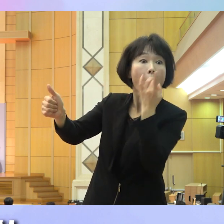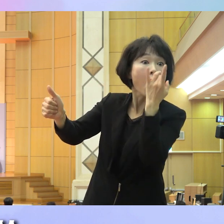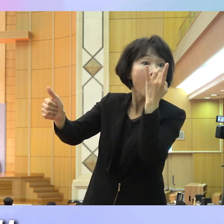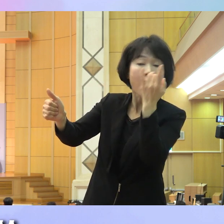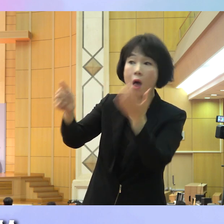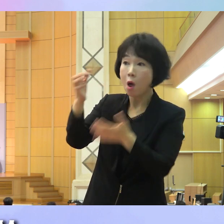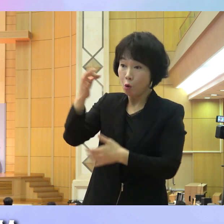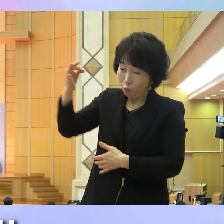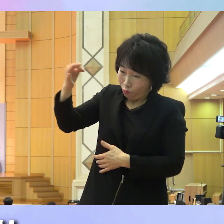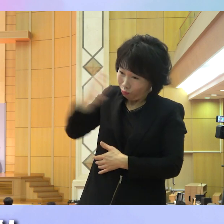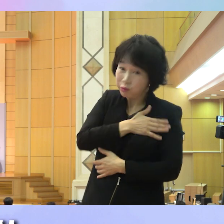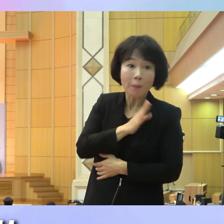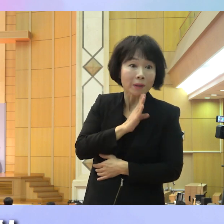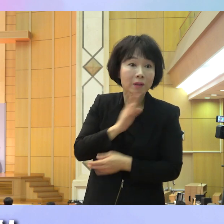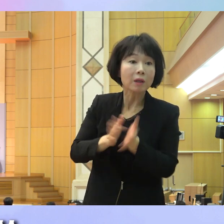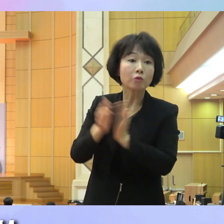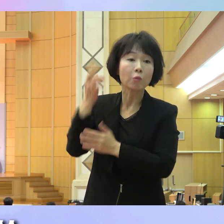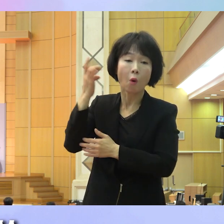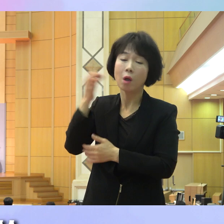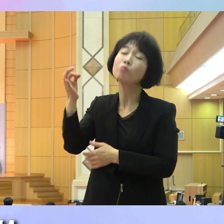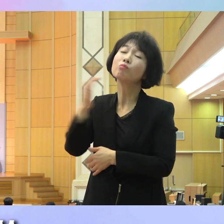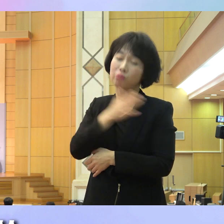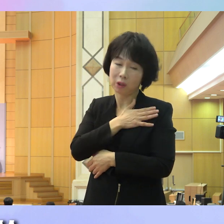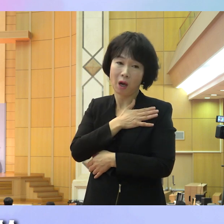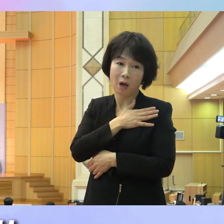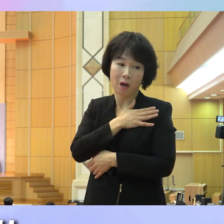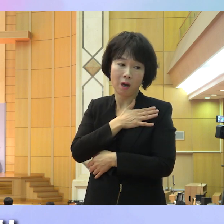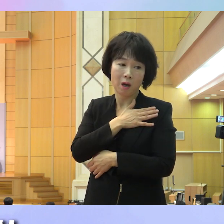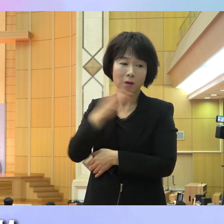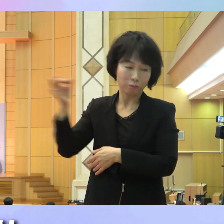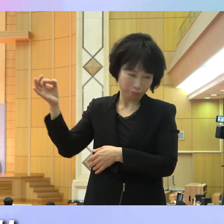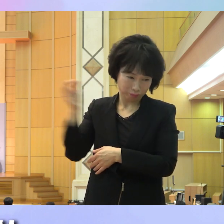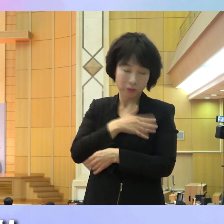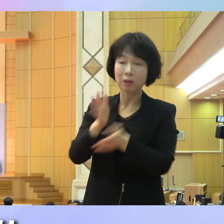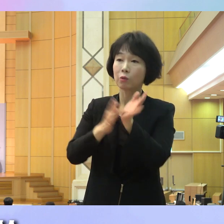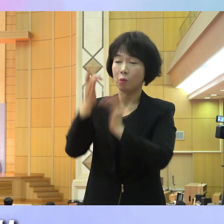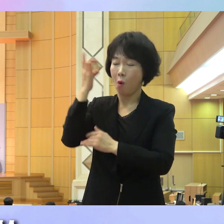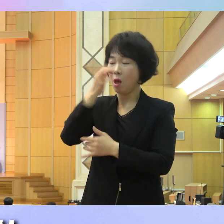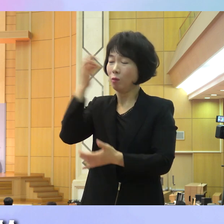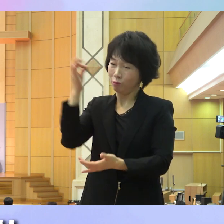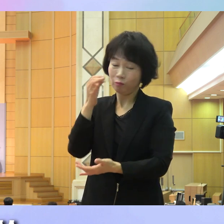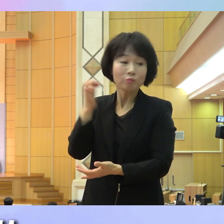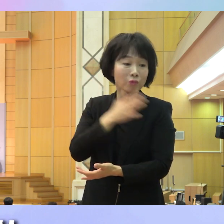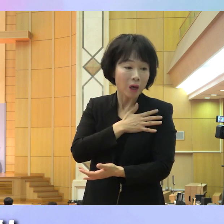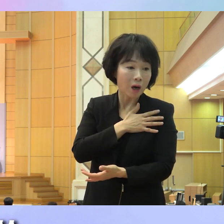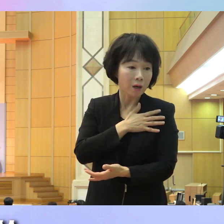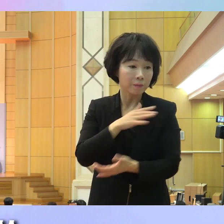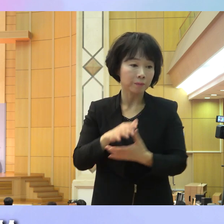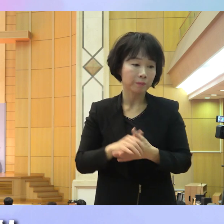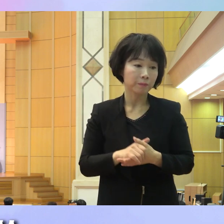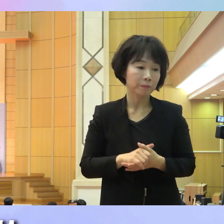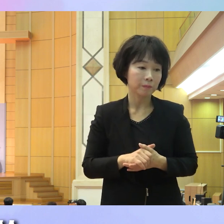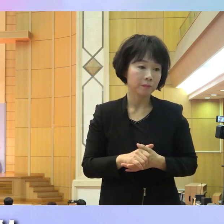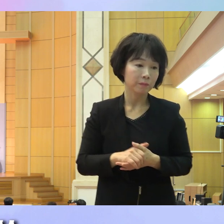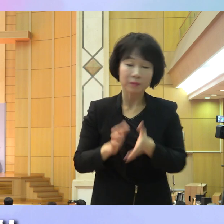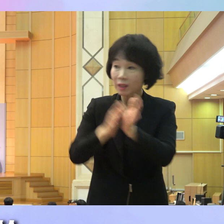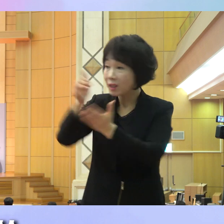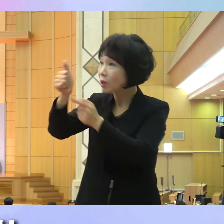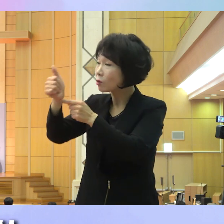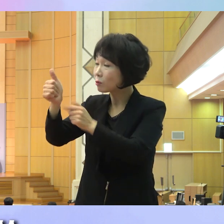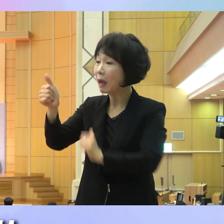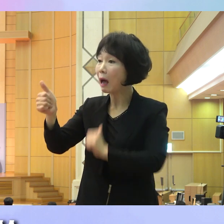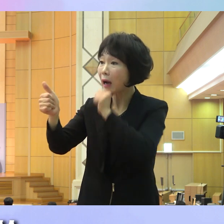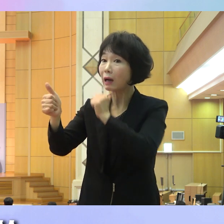부요하지만 예수님은 영원히 살아계신 분이고 예수님은 이 세상 사람들처럼 가난하거나